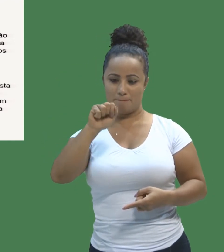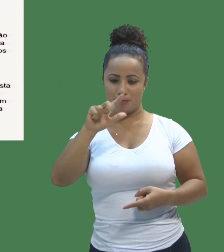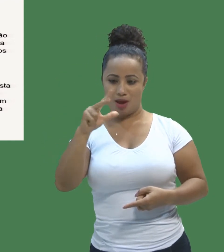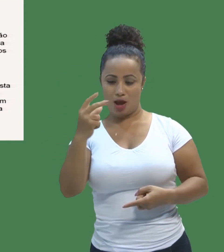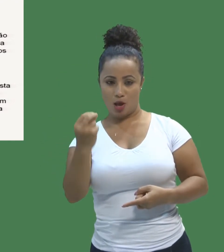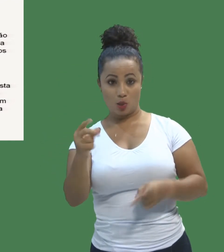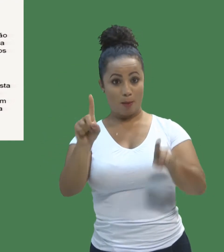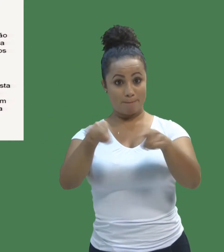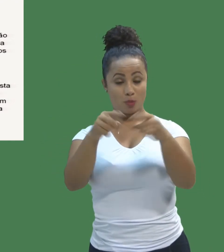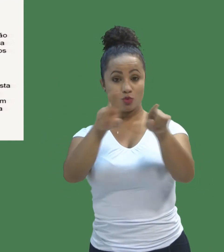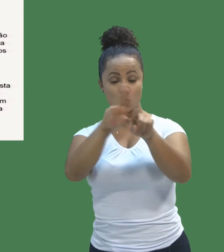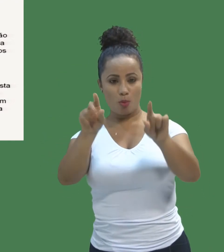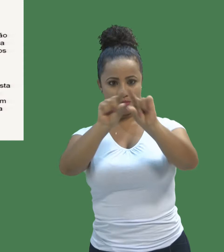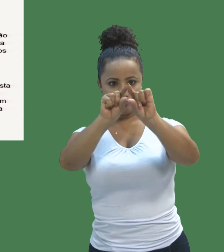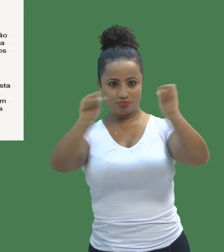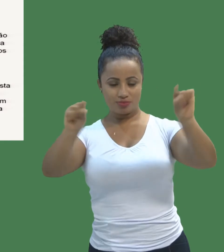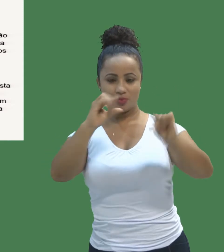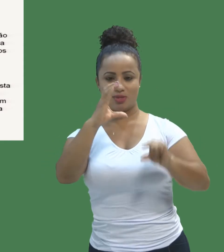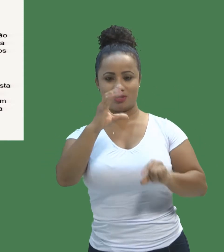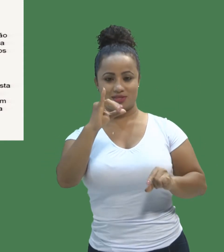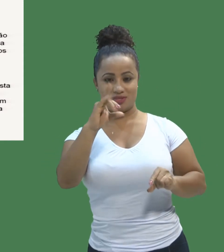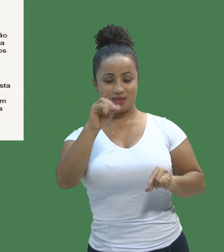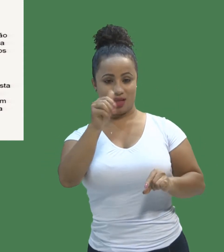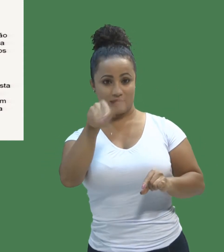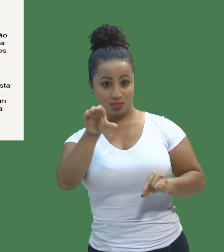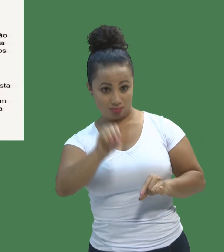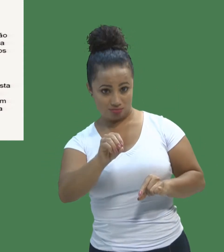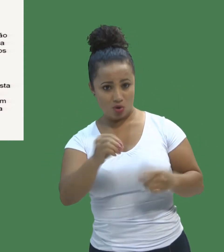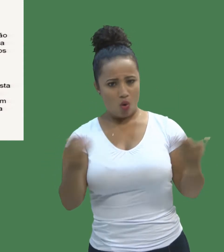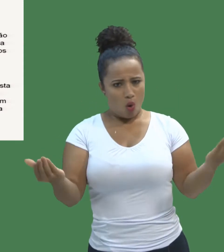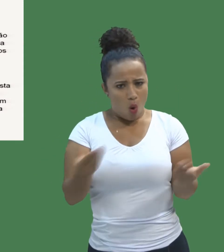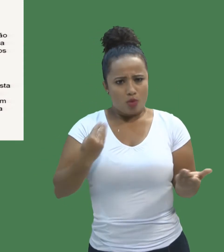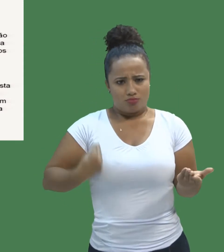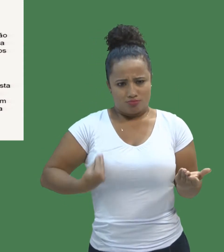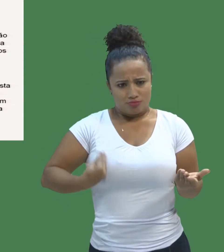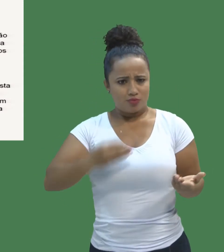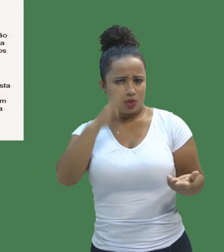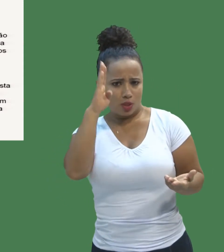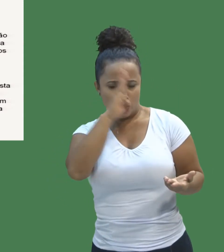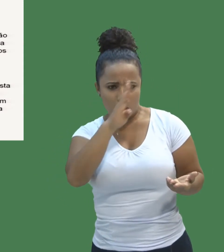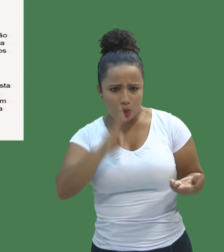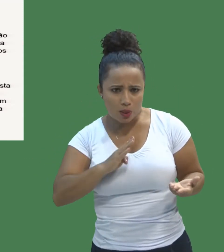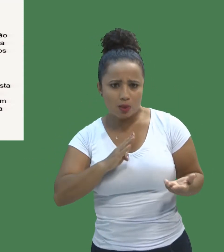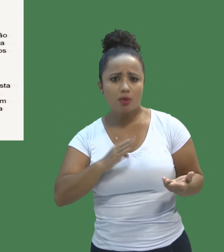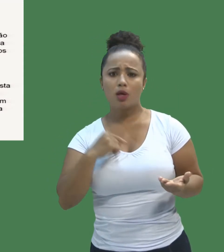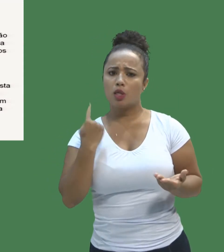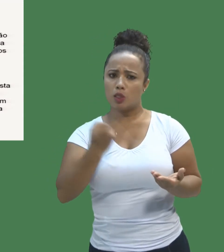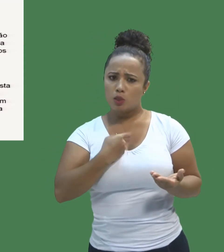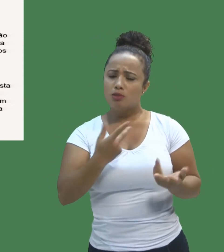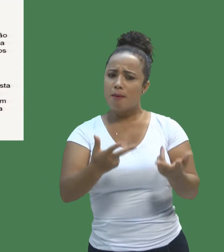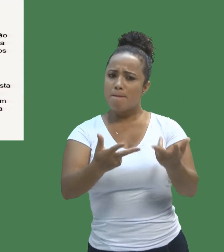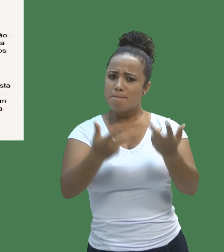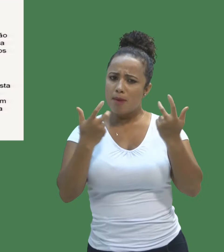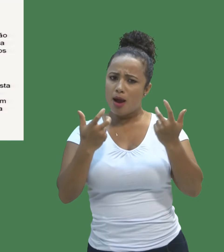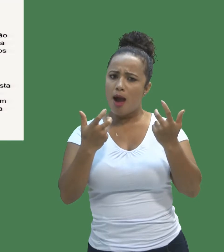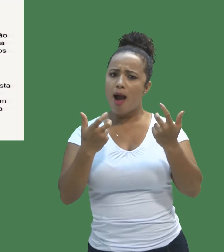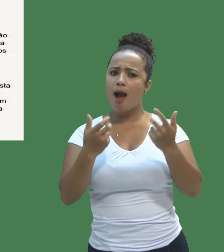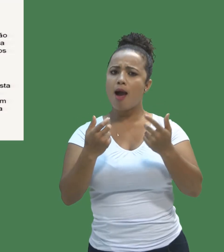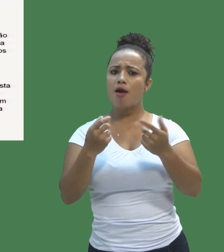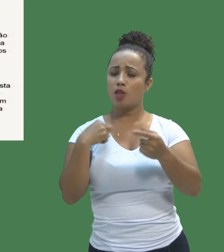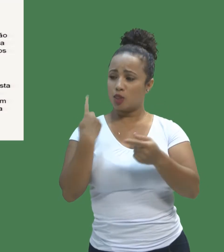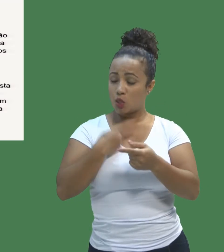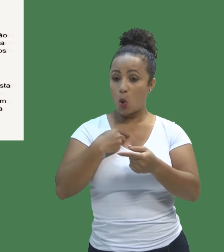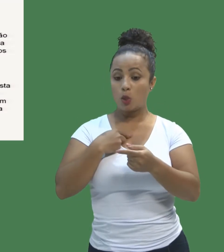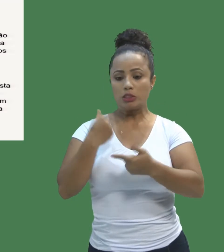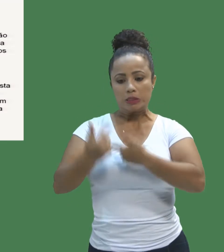jamais vamos consumir. Enriquecemos os empresários e suas famílias. E ainda por